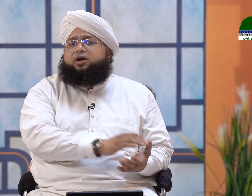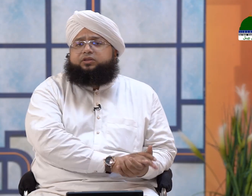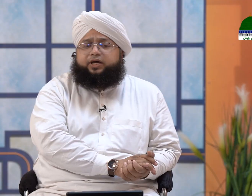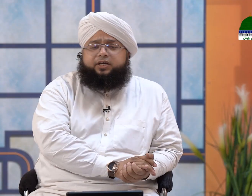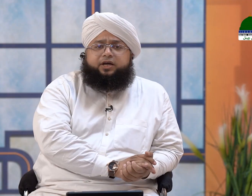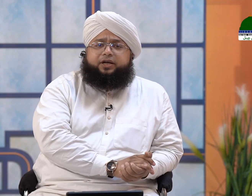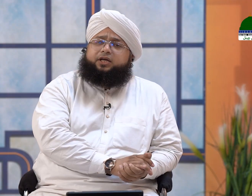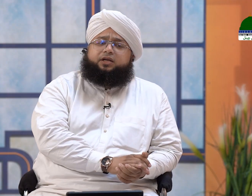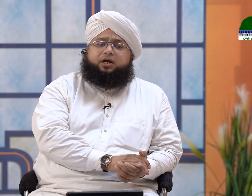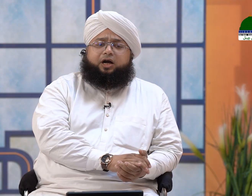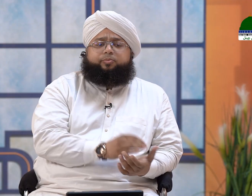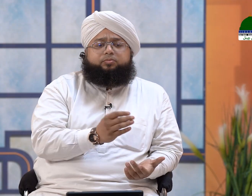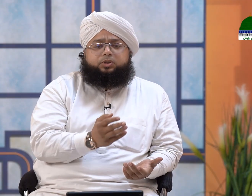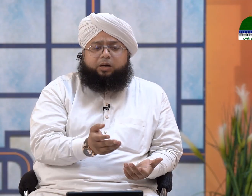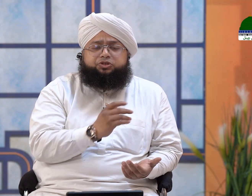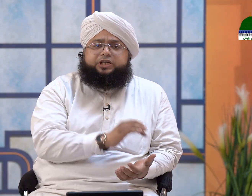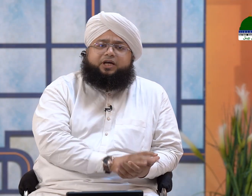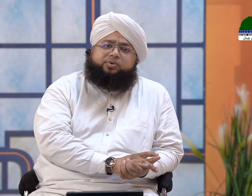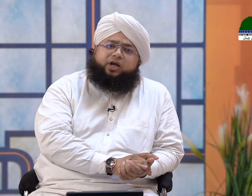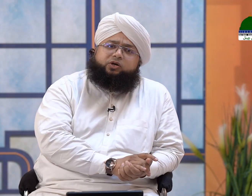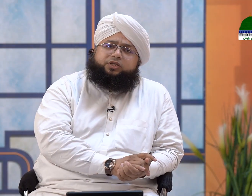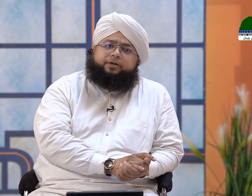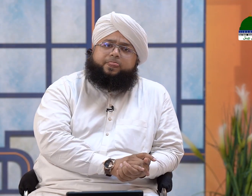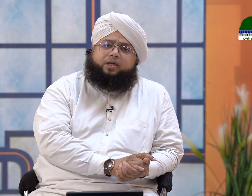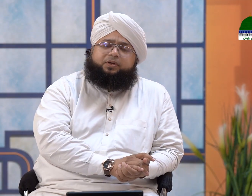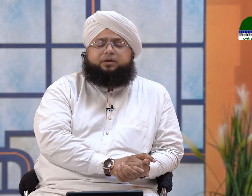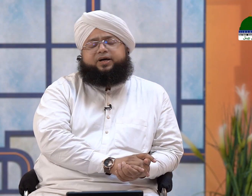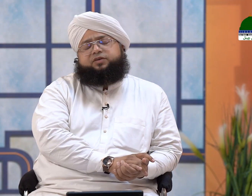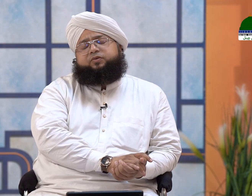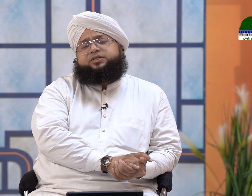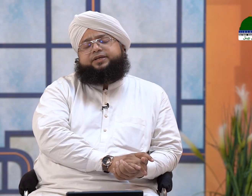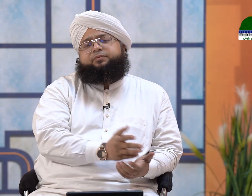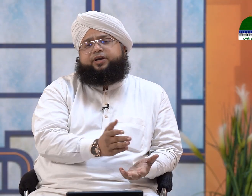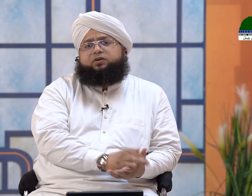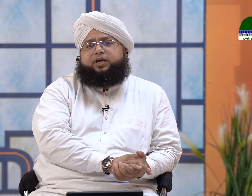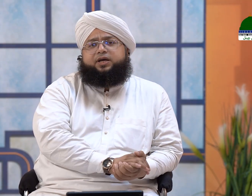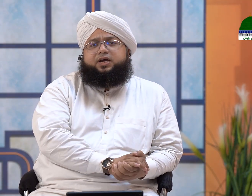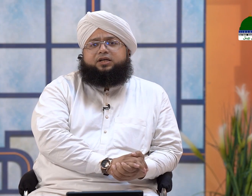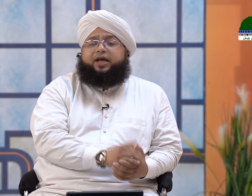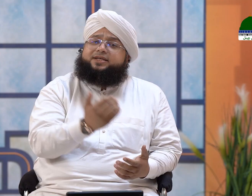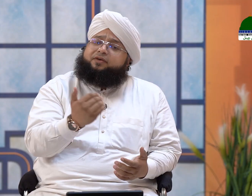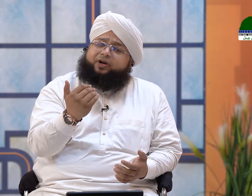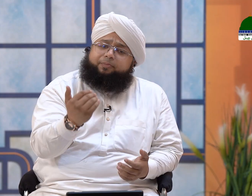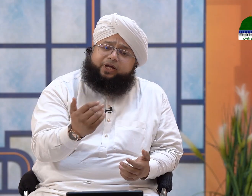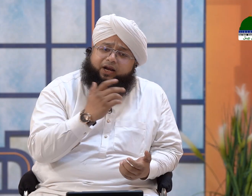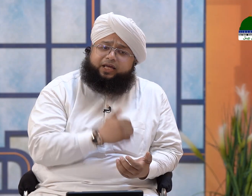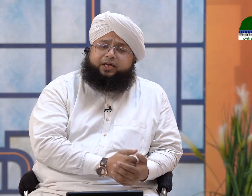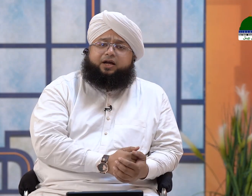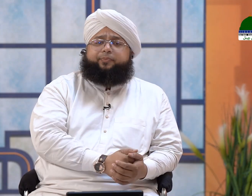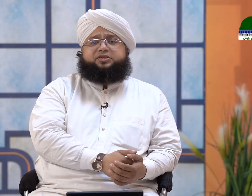ہوتا ہے، لیکن آپ خاموشی کے ساتھ بھی کر رہے ہوتے ہیں۔ بندہ بعض دفعہ بس ایسے بیٹھا ہوتا ہے۔ ایک سفر آپ نے کرنا ہی ہے، آپ کا سفر